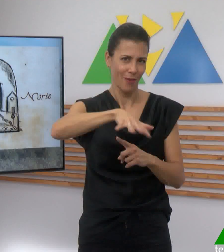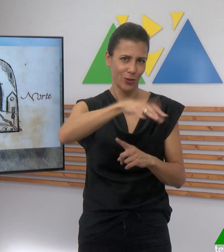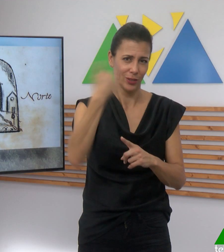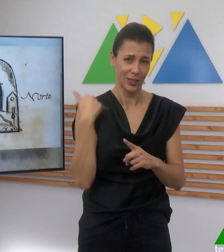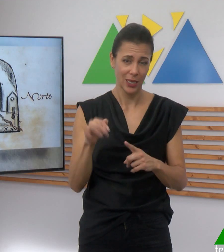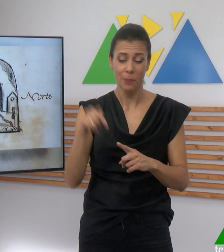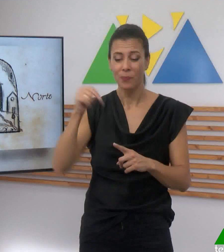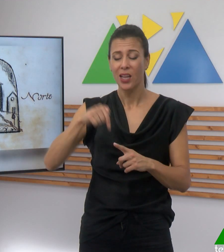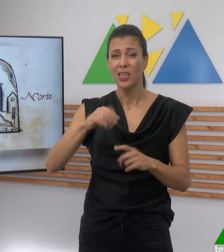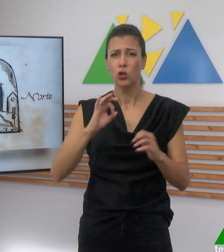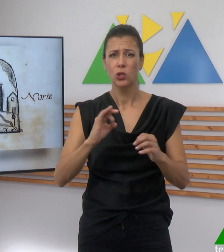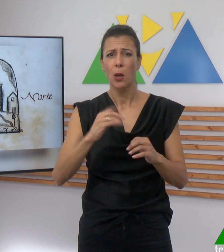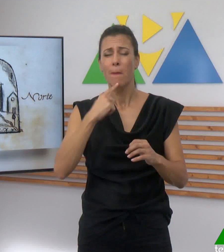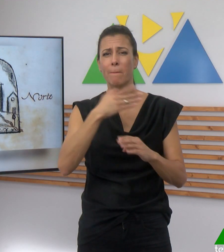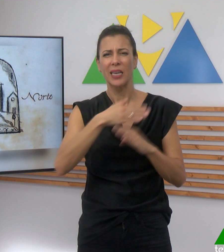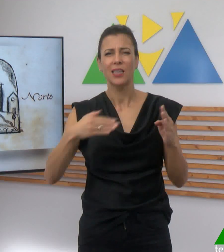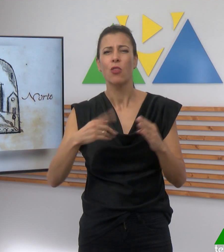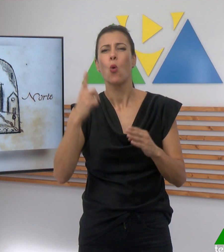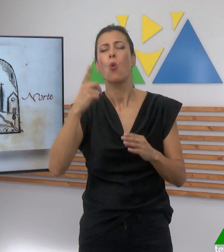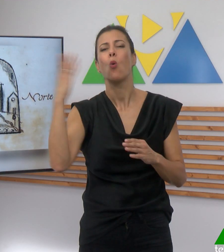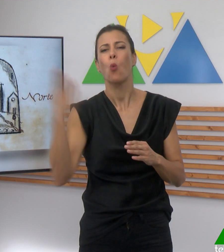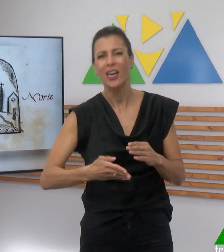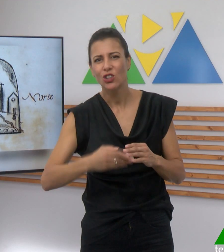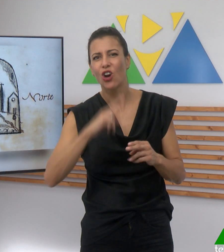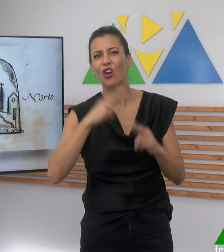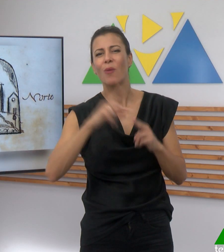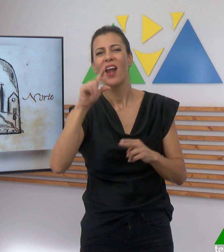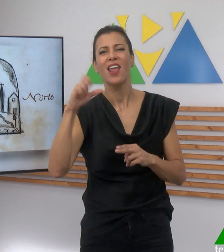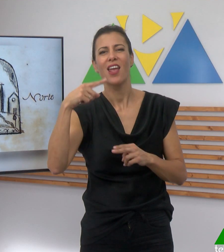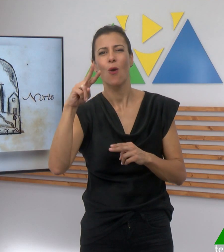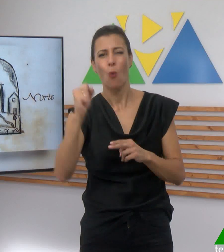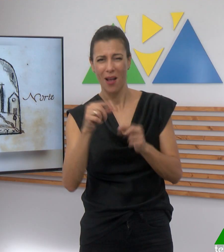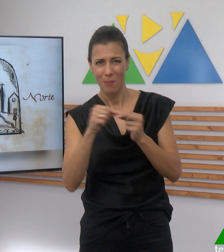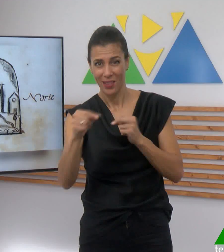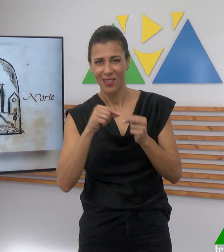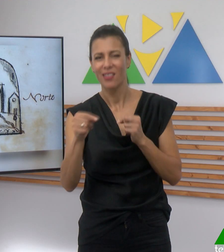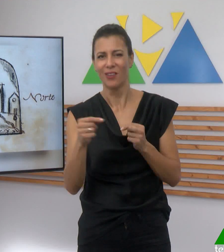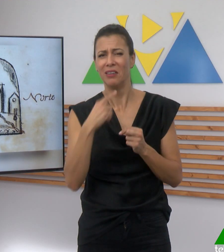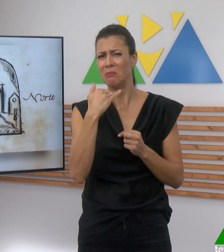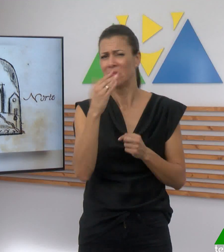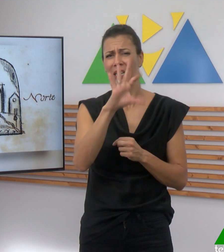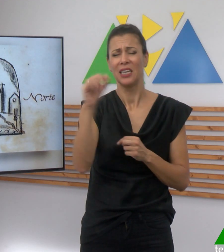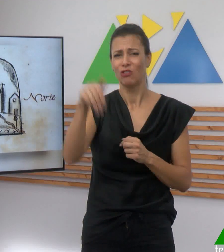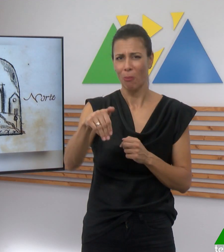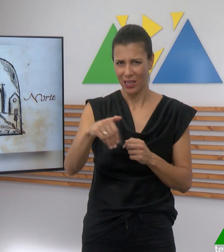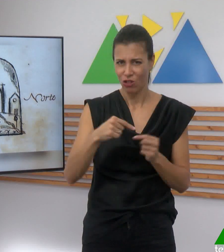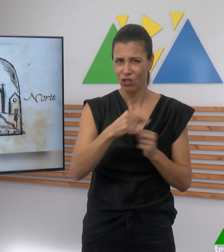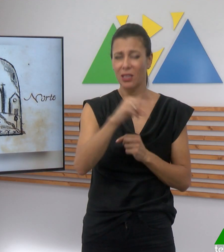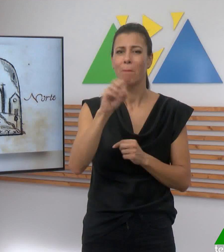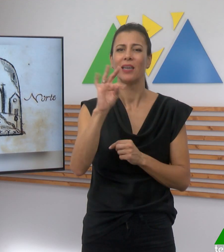mitad de un cuarto de legua oía prácticamente a 00 m de de de patura